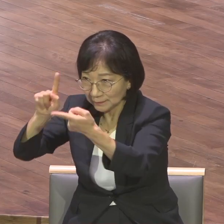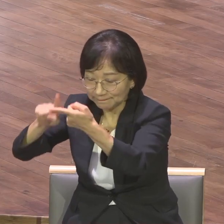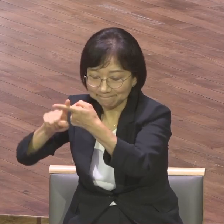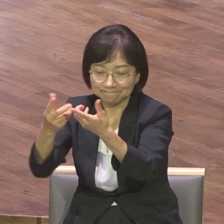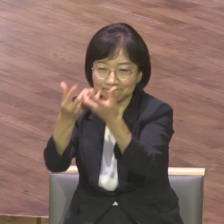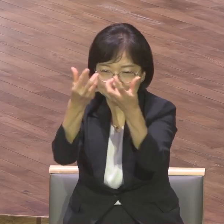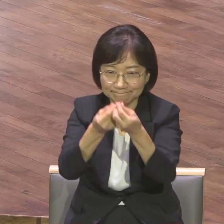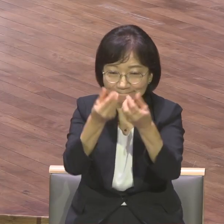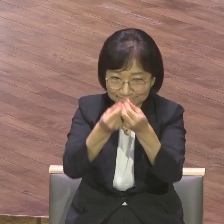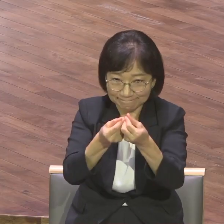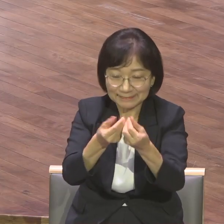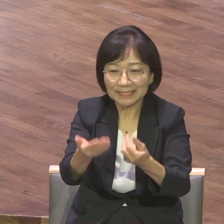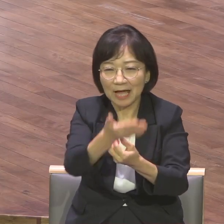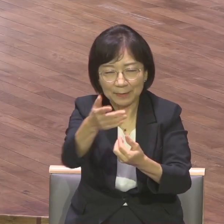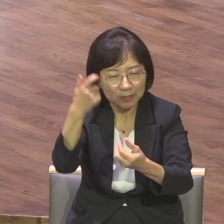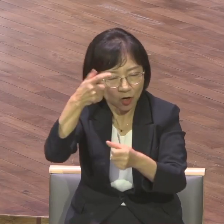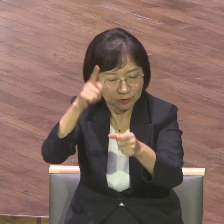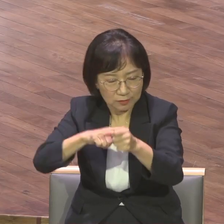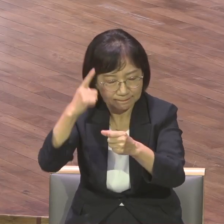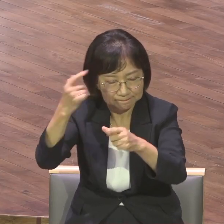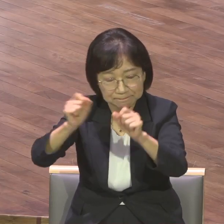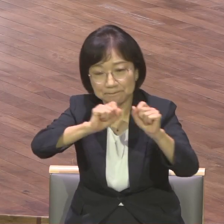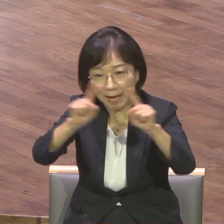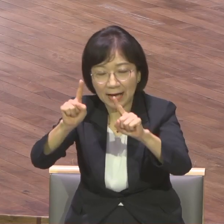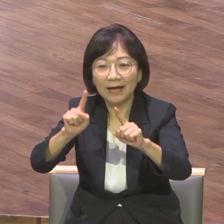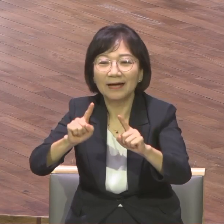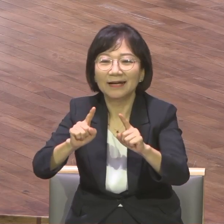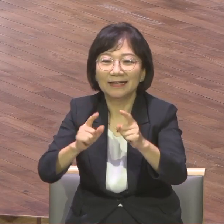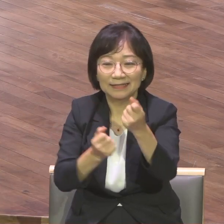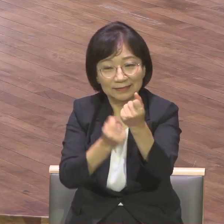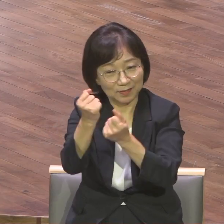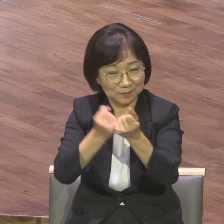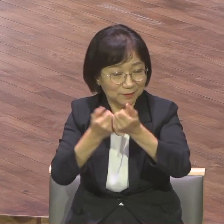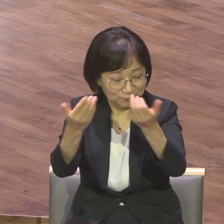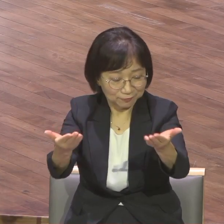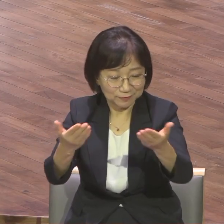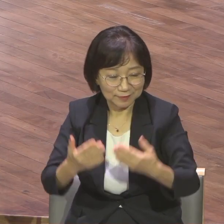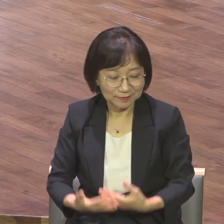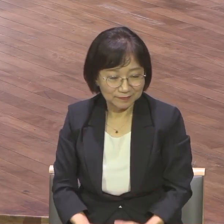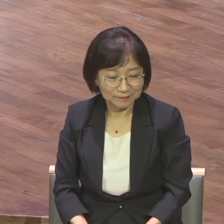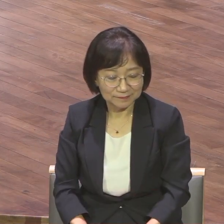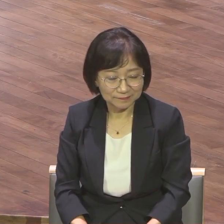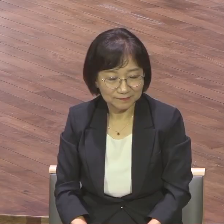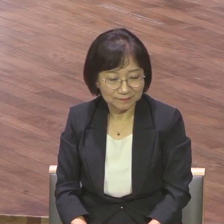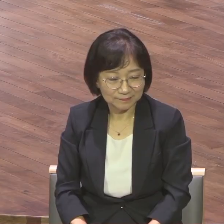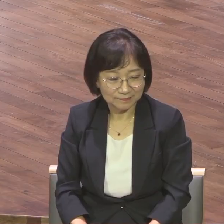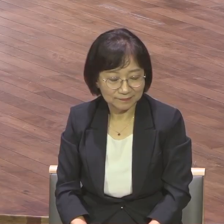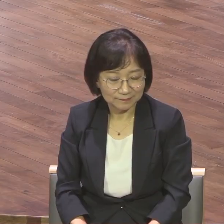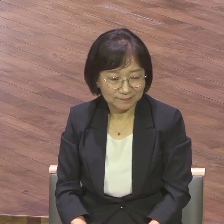그렇게 가져야 한다라고 마지막 때 인식을 말씀하고 있어요.